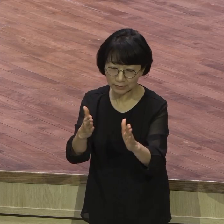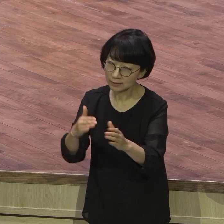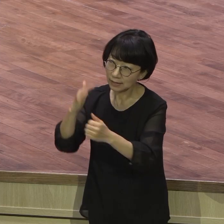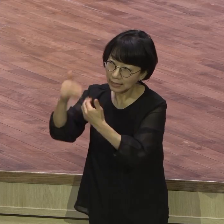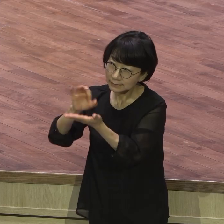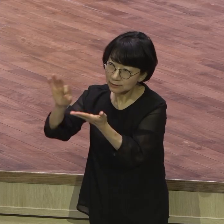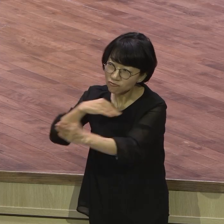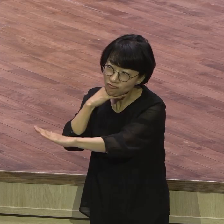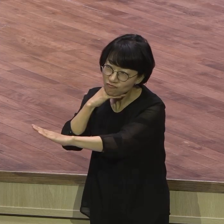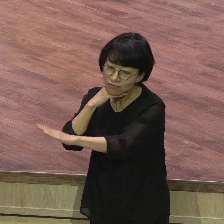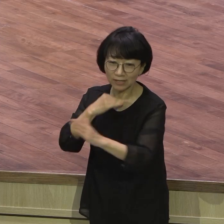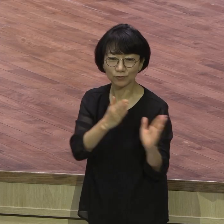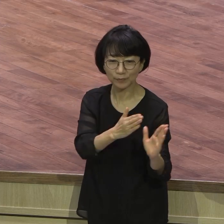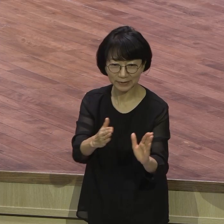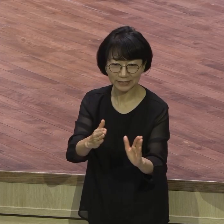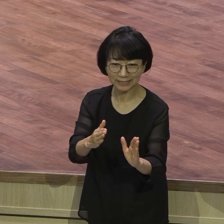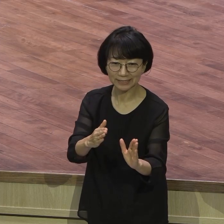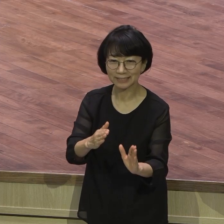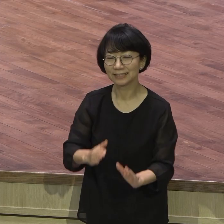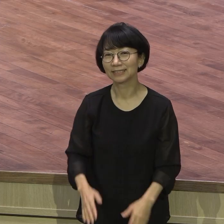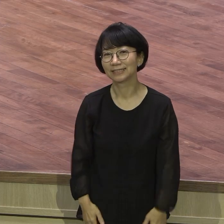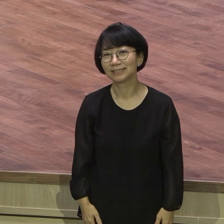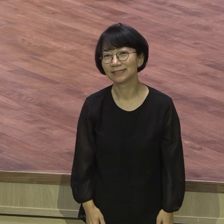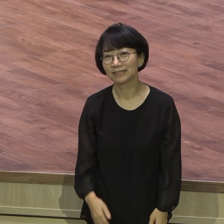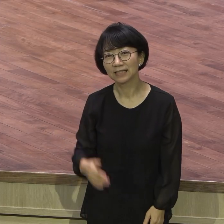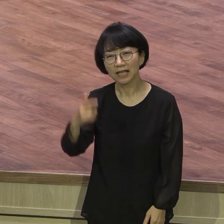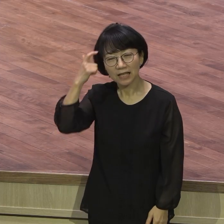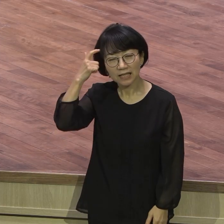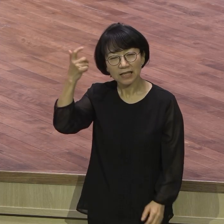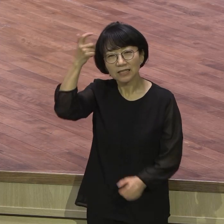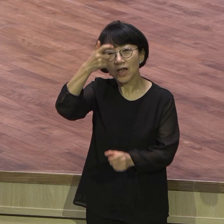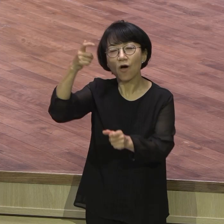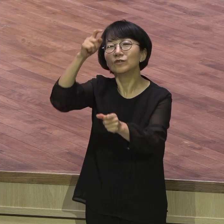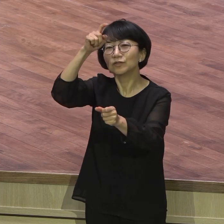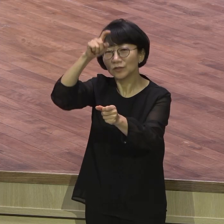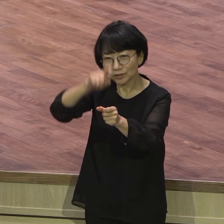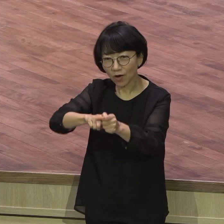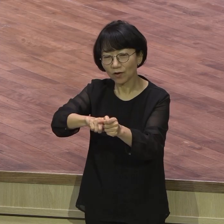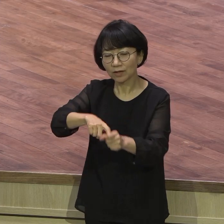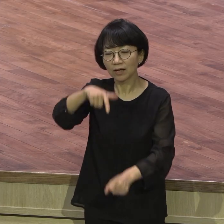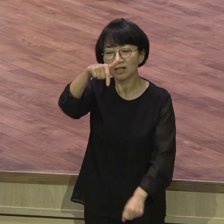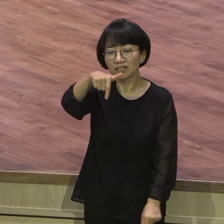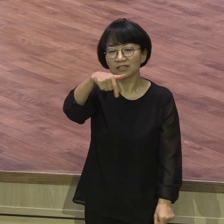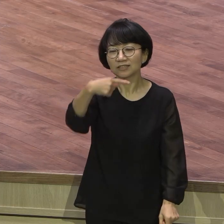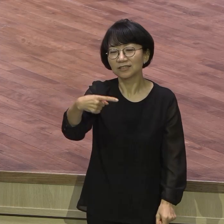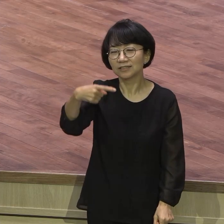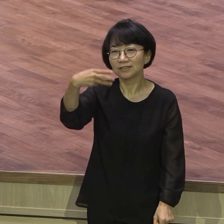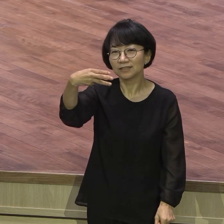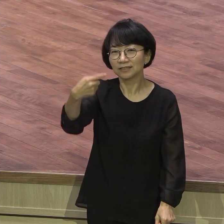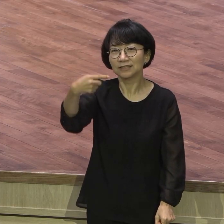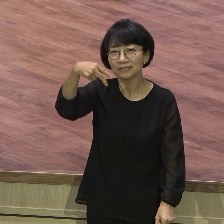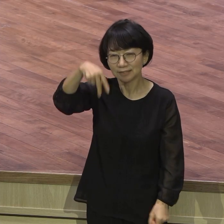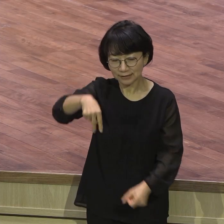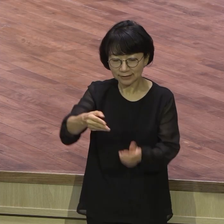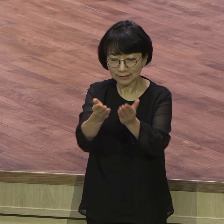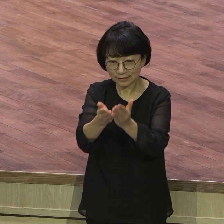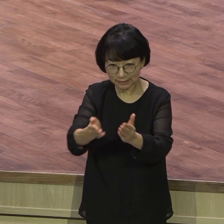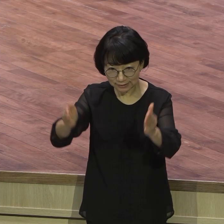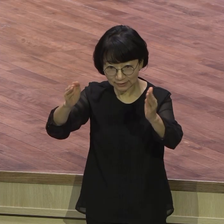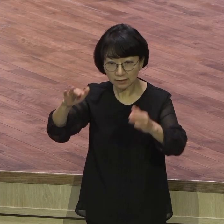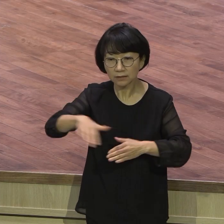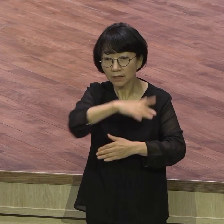이걸 뭘 하냐 영적 그릇이에요 영적 그릇 너희 여러분이 영적 그릇을 한번 보세요